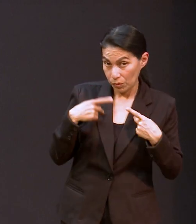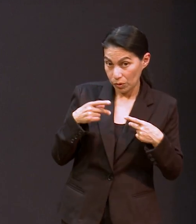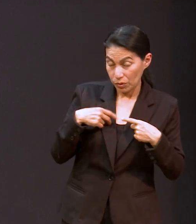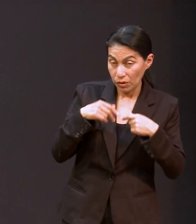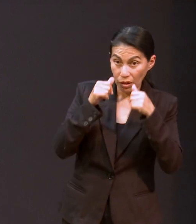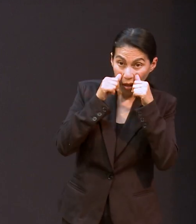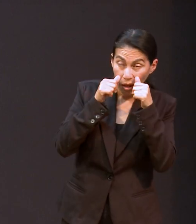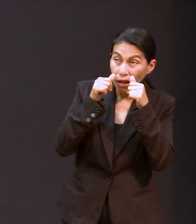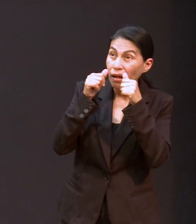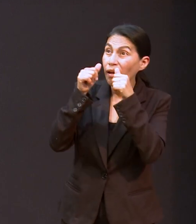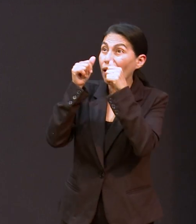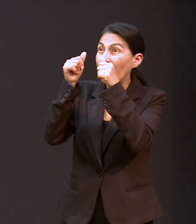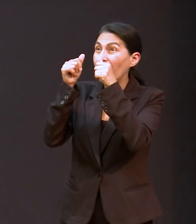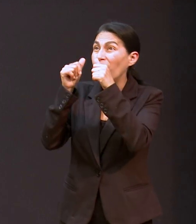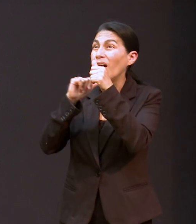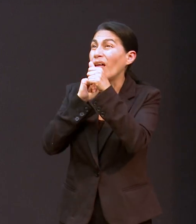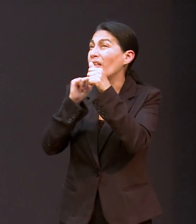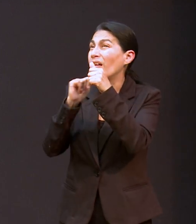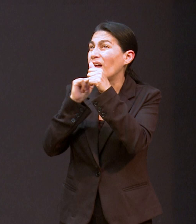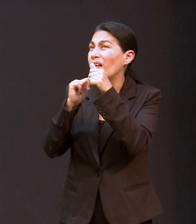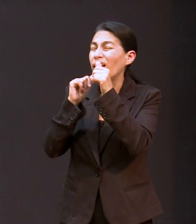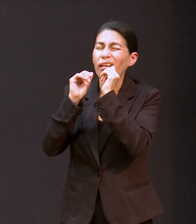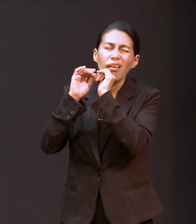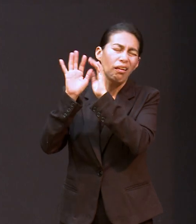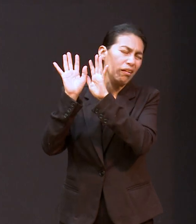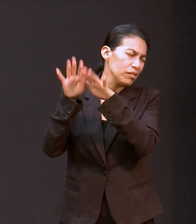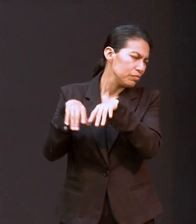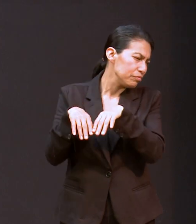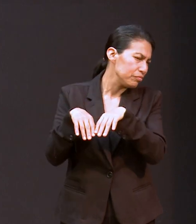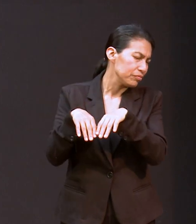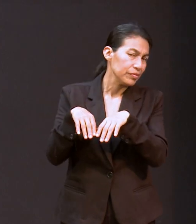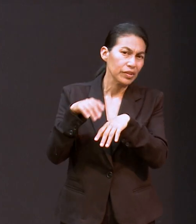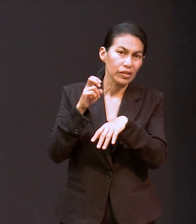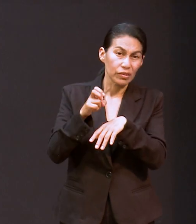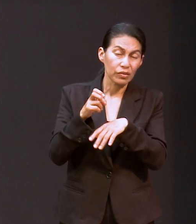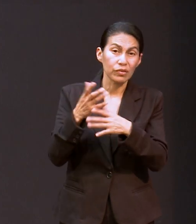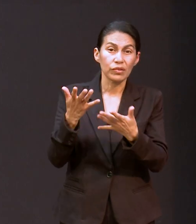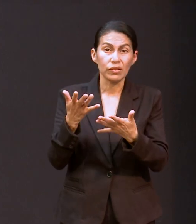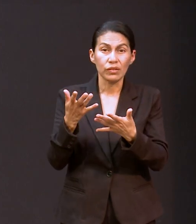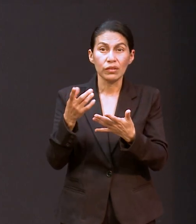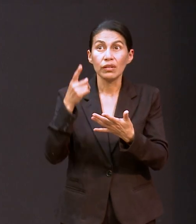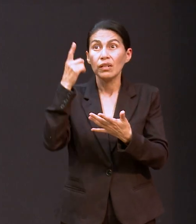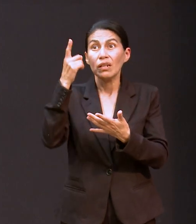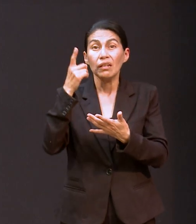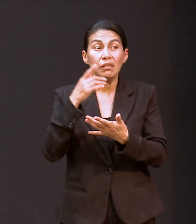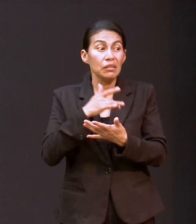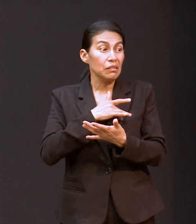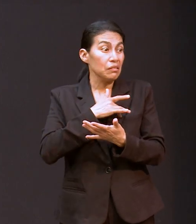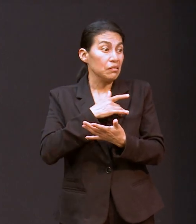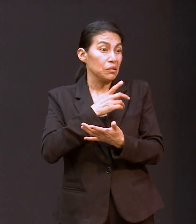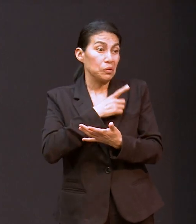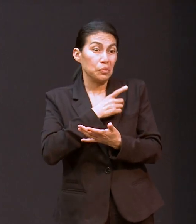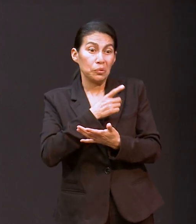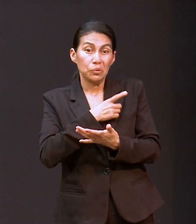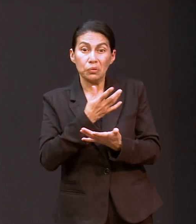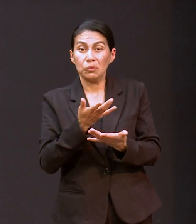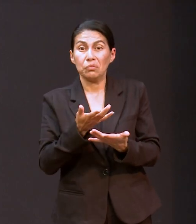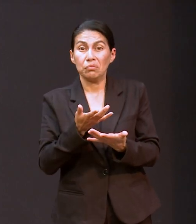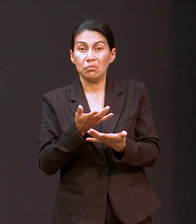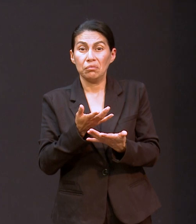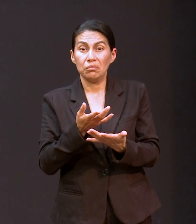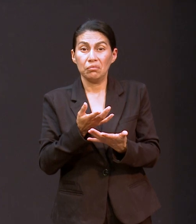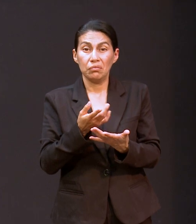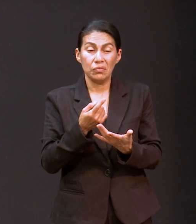no está uno atento a esas indicaciones de su Providencia pasa por alto y se siente